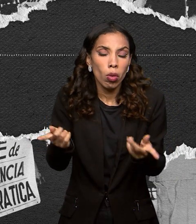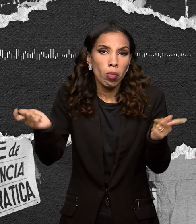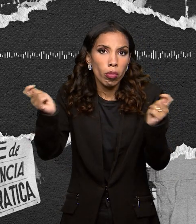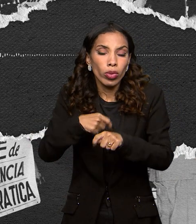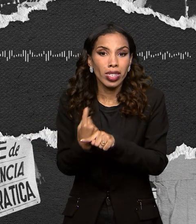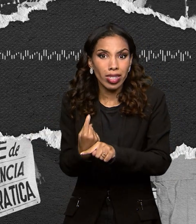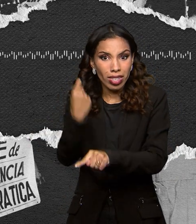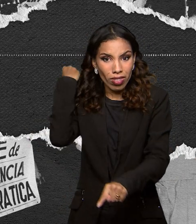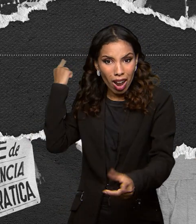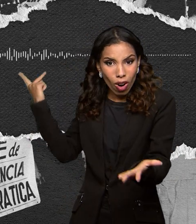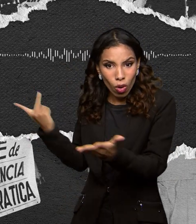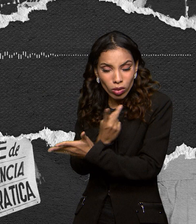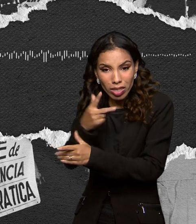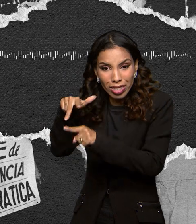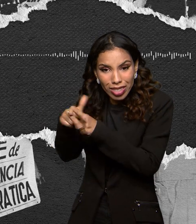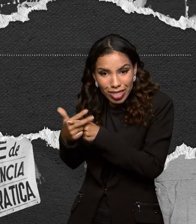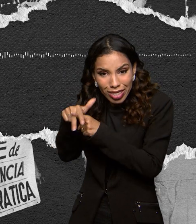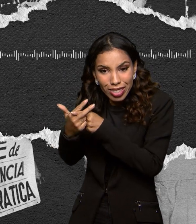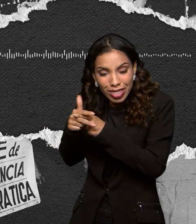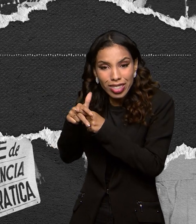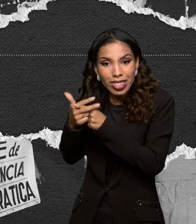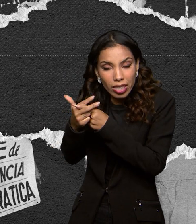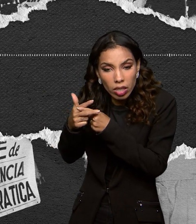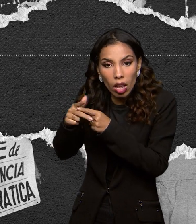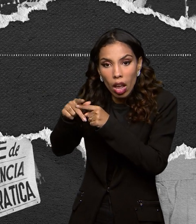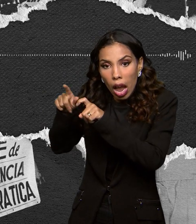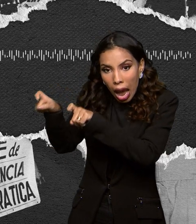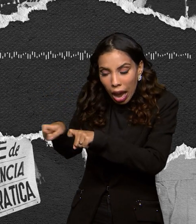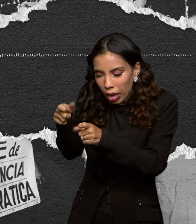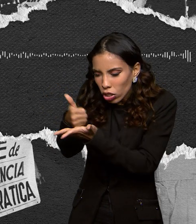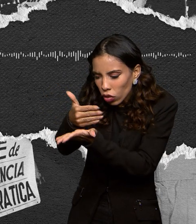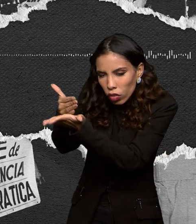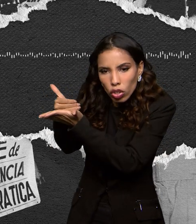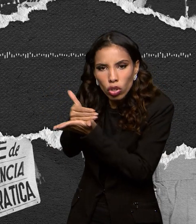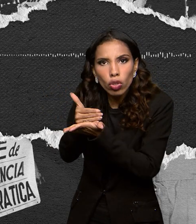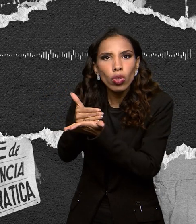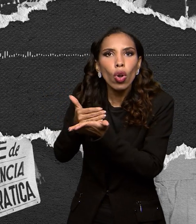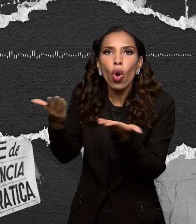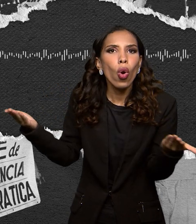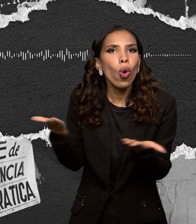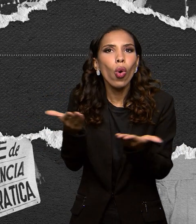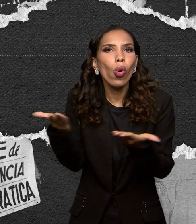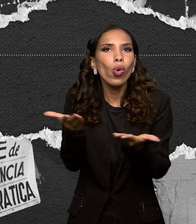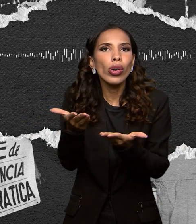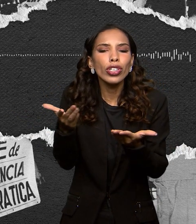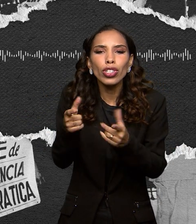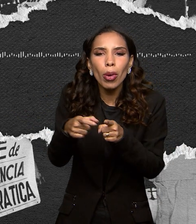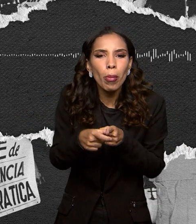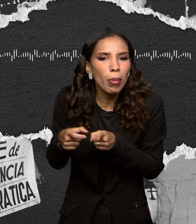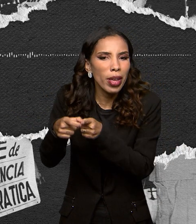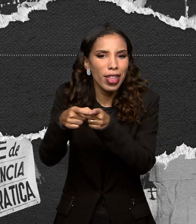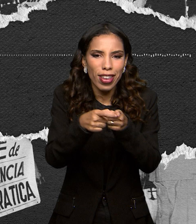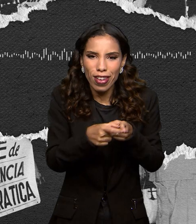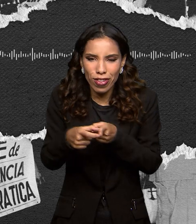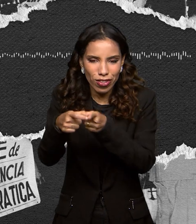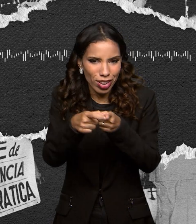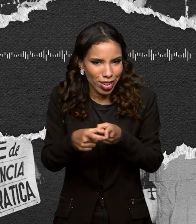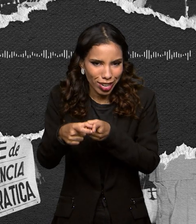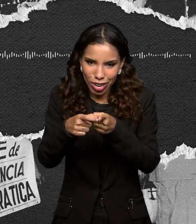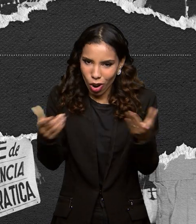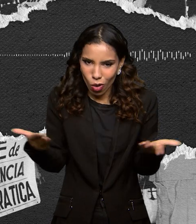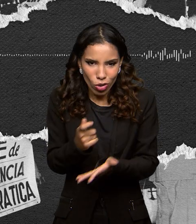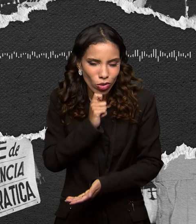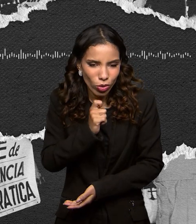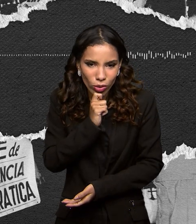agrária, nós não teríamos a periferia das cidades cheias de brasileiros e brasileiras vivendo de